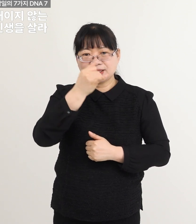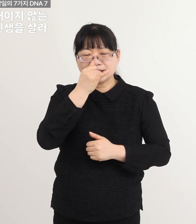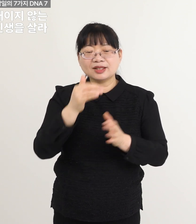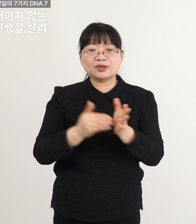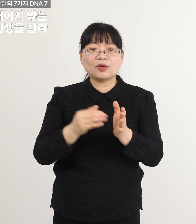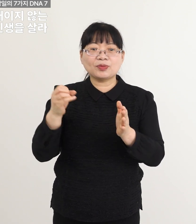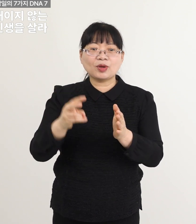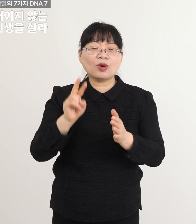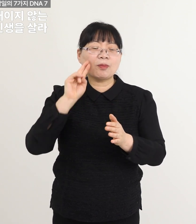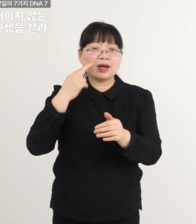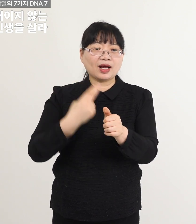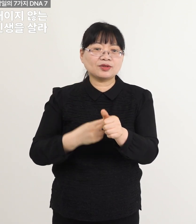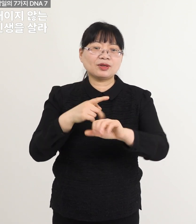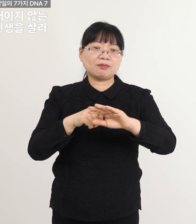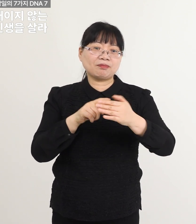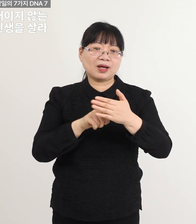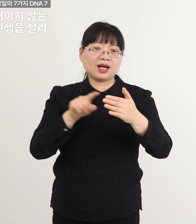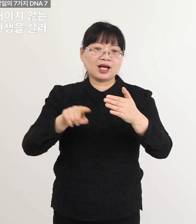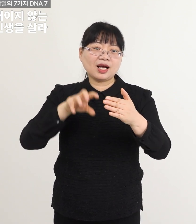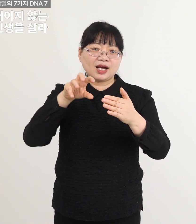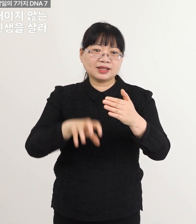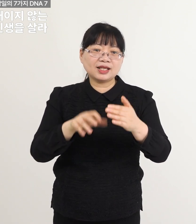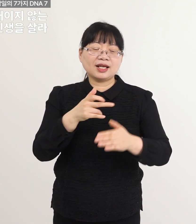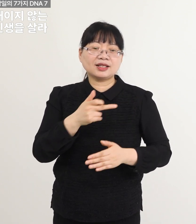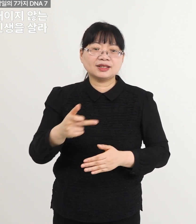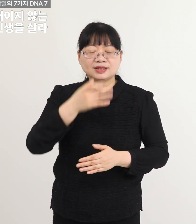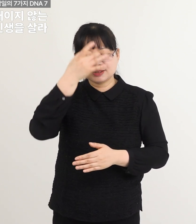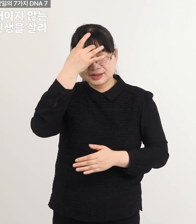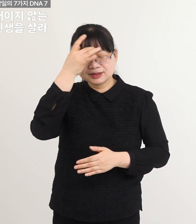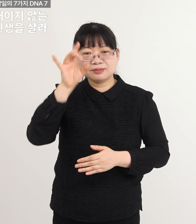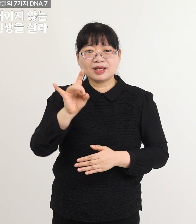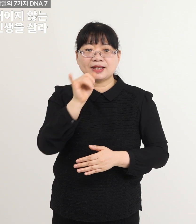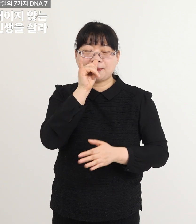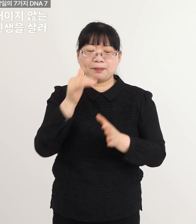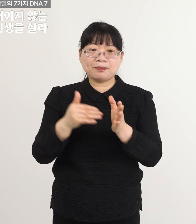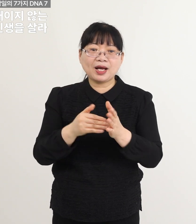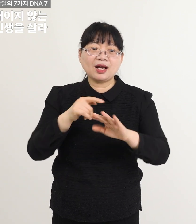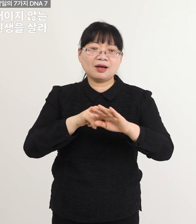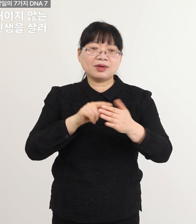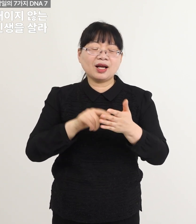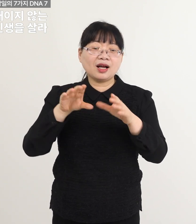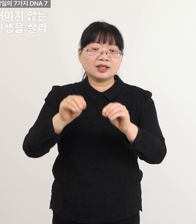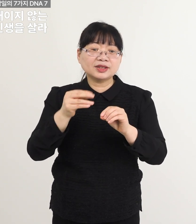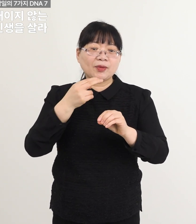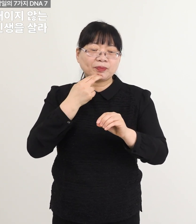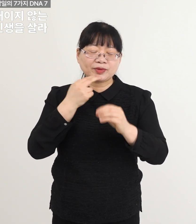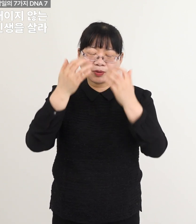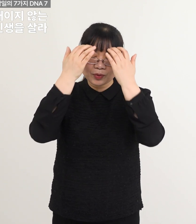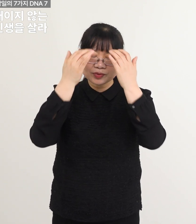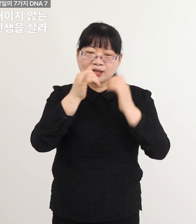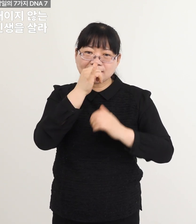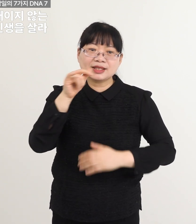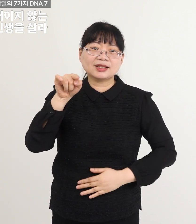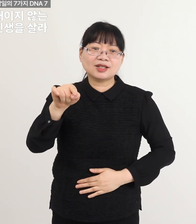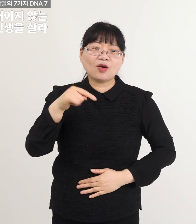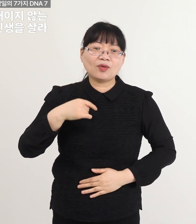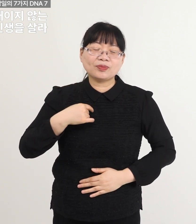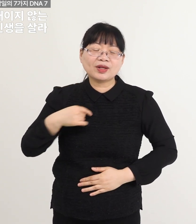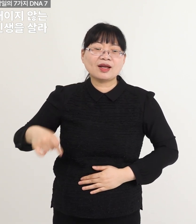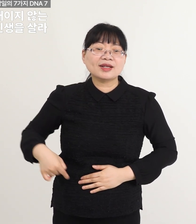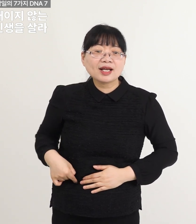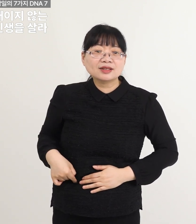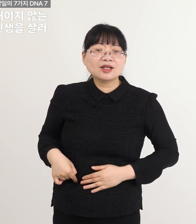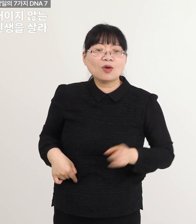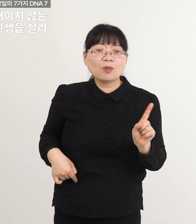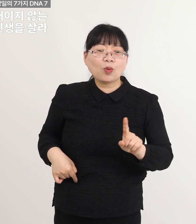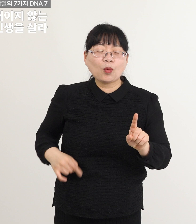것과 바울의 마음속에 큰 근심이 하나 있어요. 마음에 그치지 않는 고통이 있는 것을 내